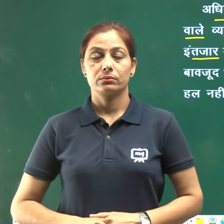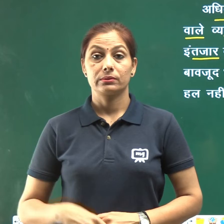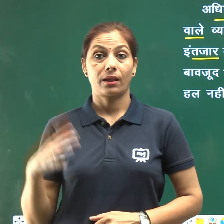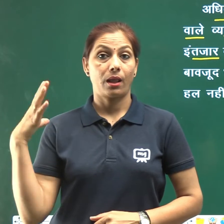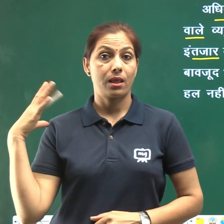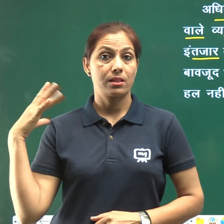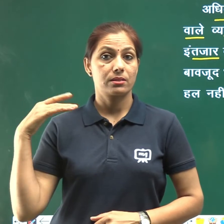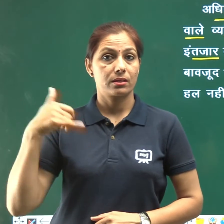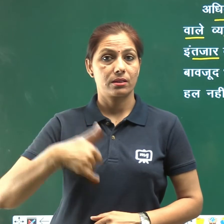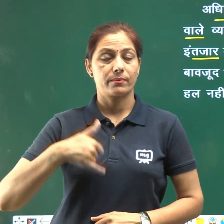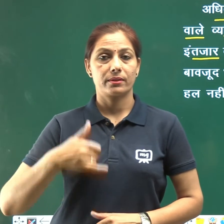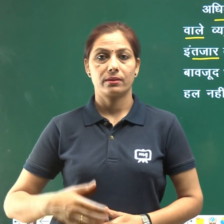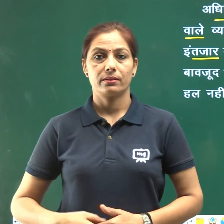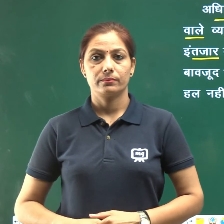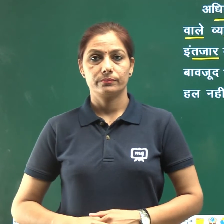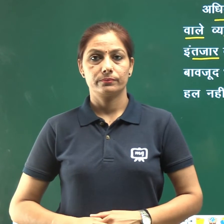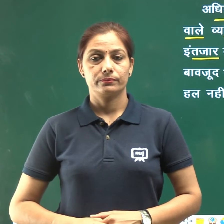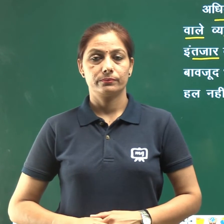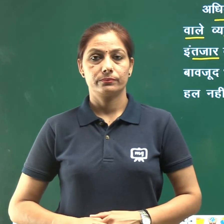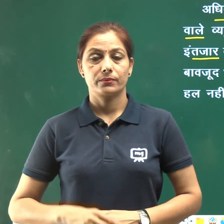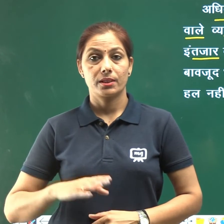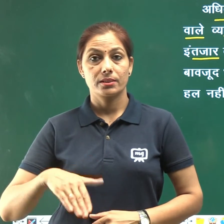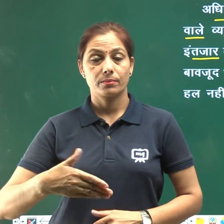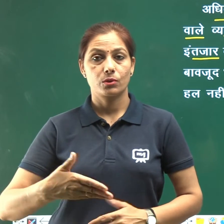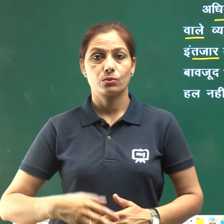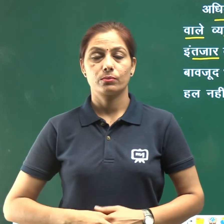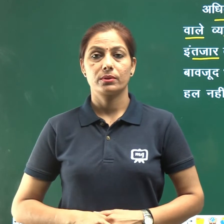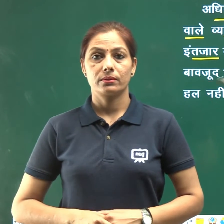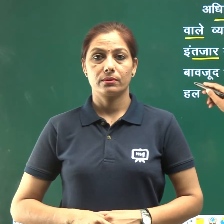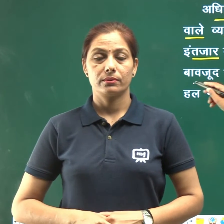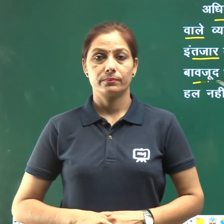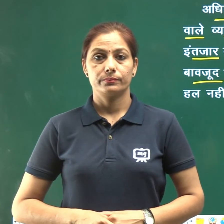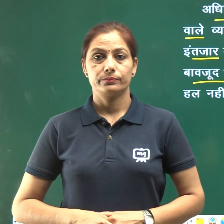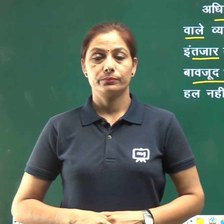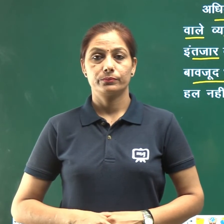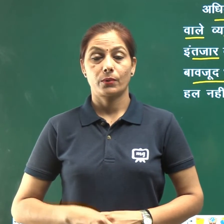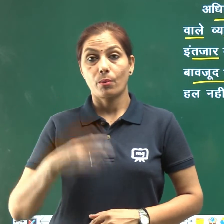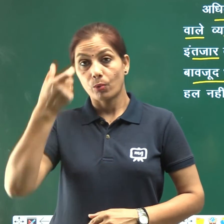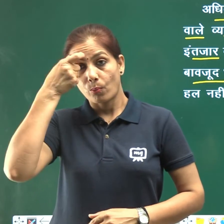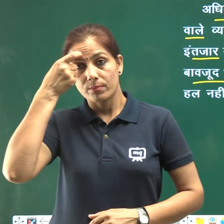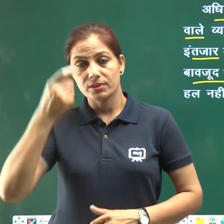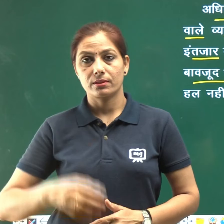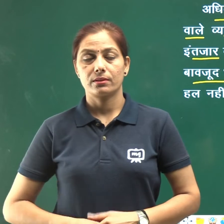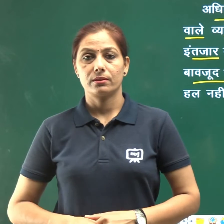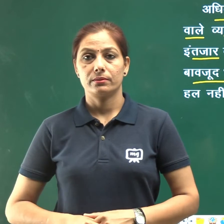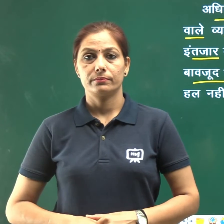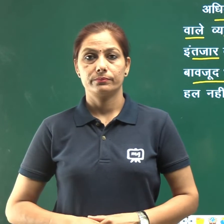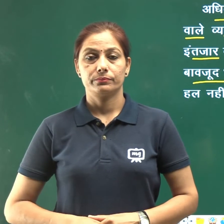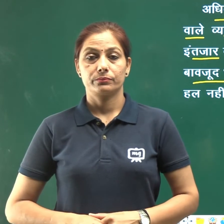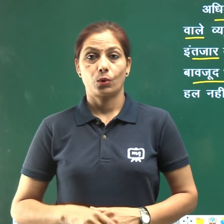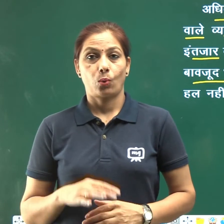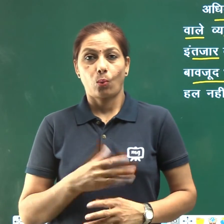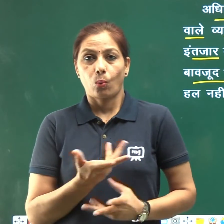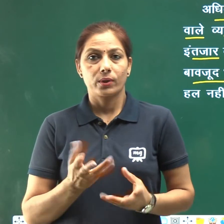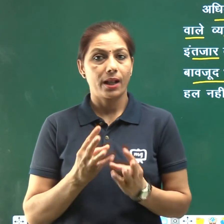इंतजार करना पड़ता है, इसके बावजूद भी समस्याओं का कोई हल